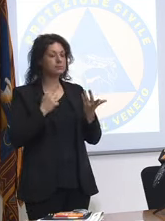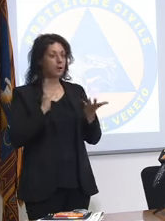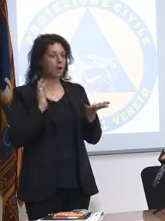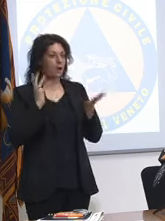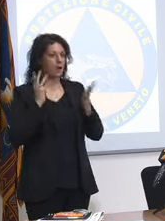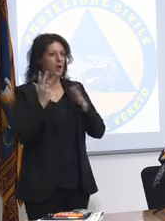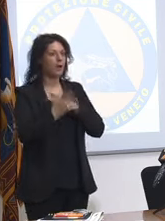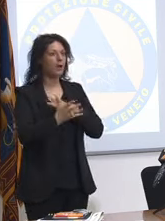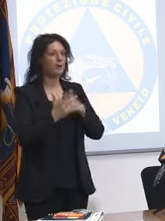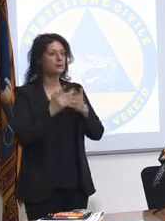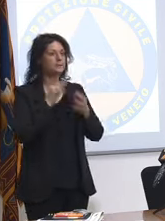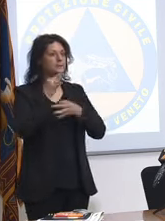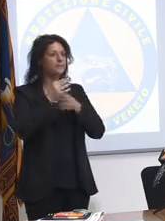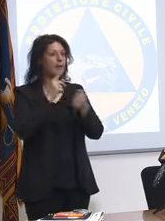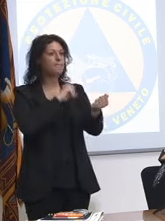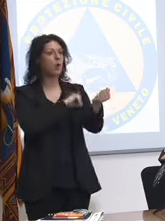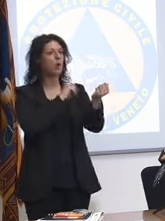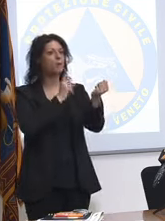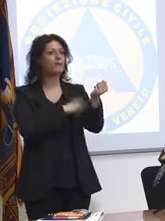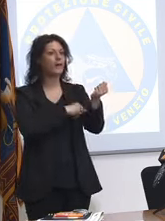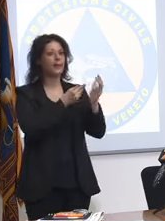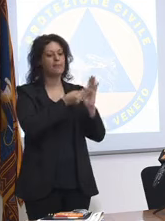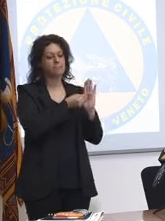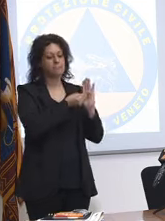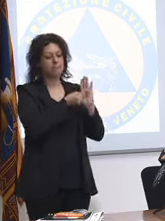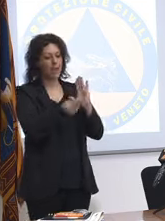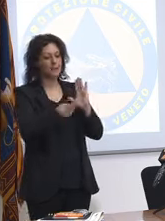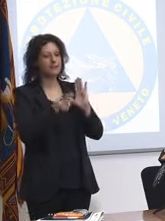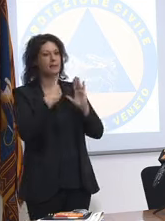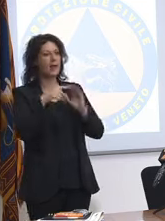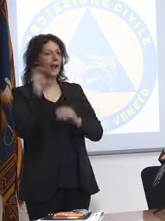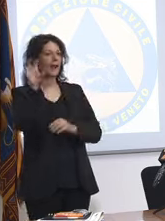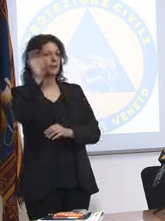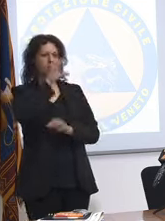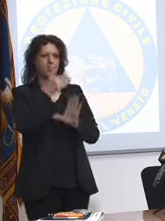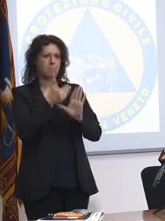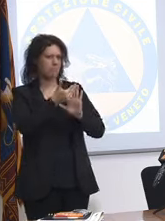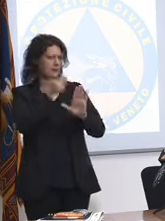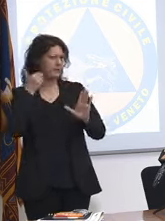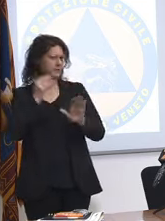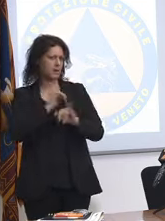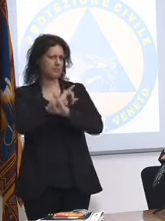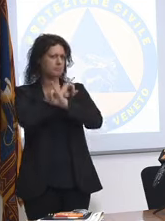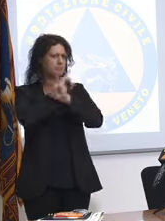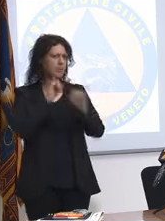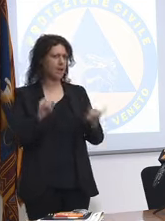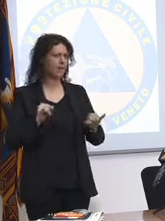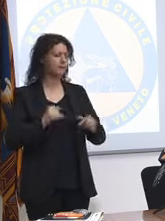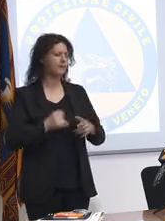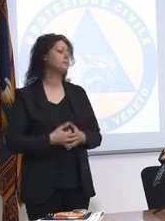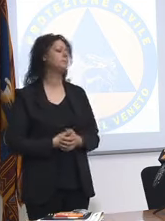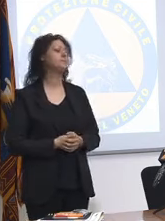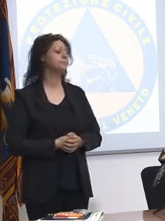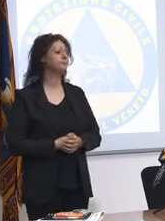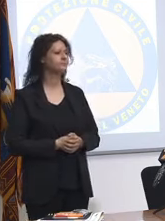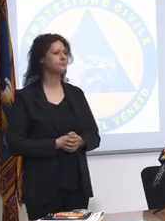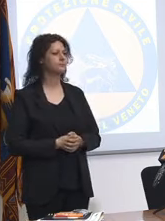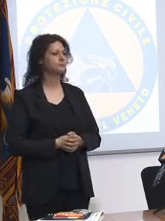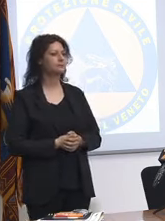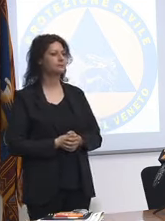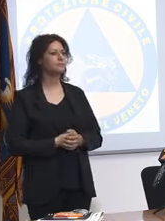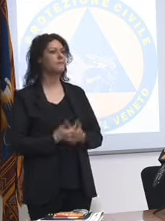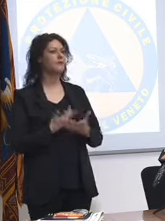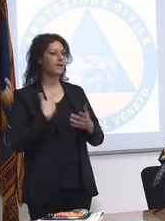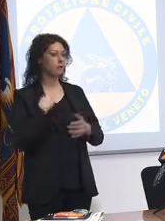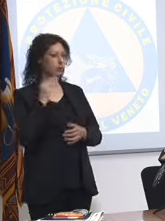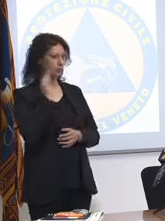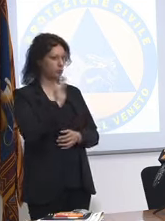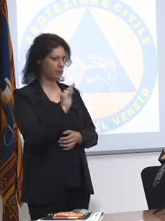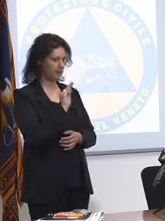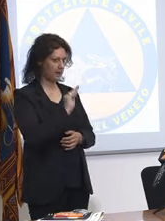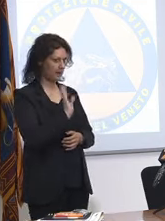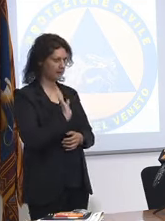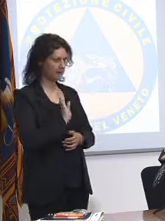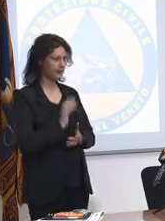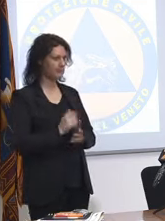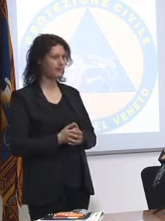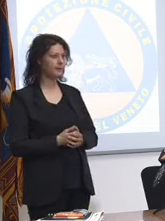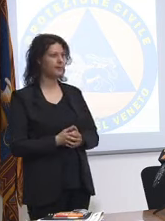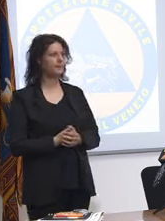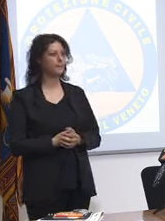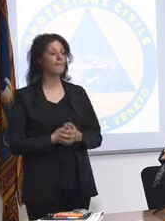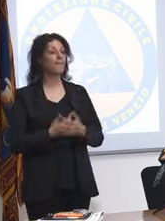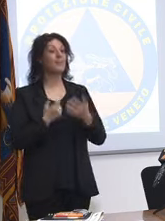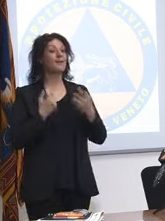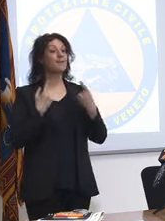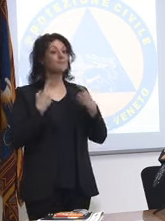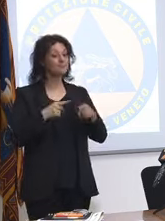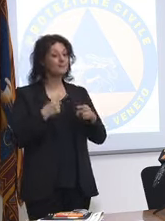di poteri che mai si era vista, ecco. Ma guarda, se dovessi... E le chiedo questo, la stessa procedura